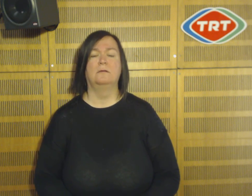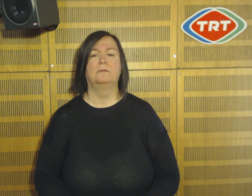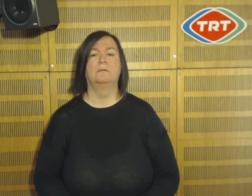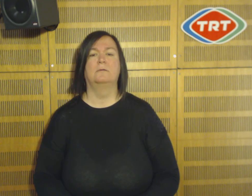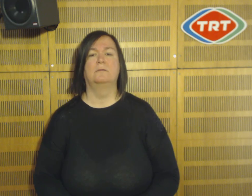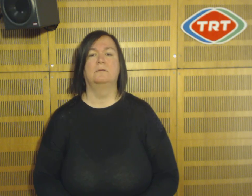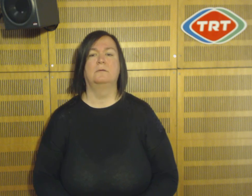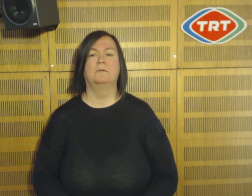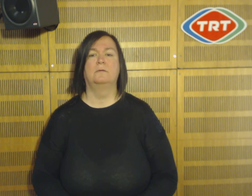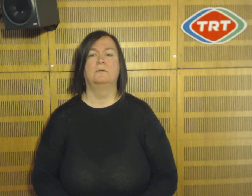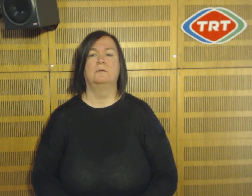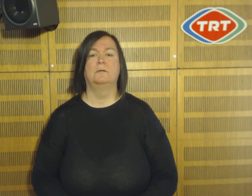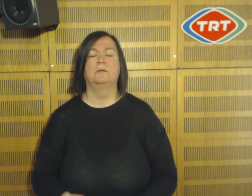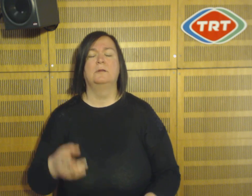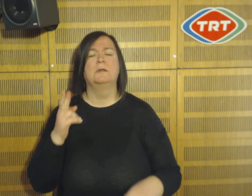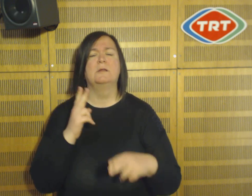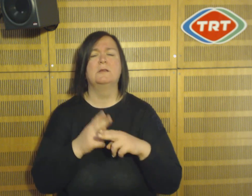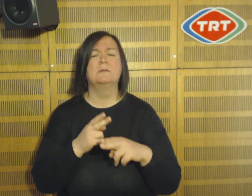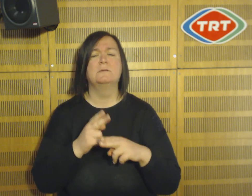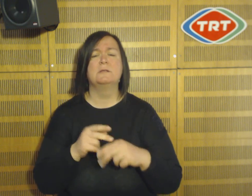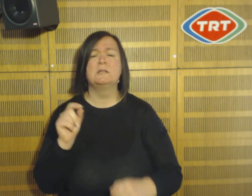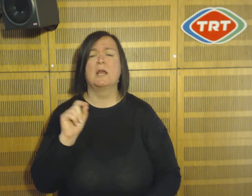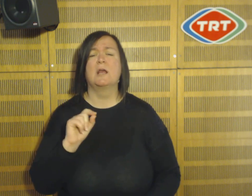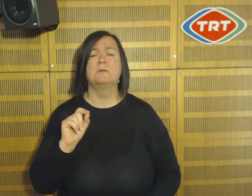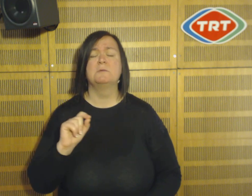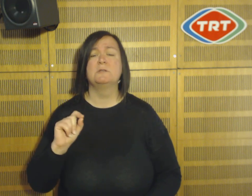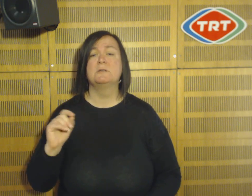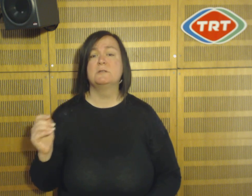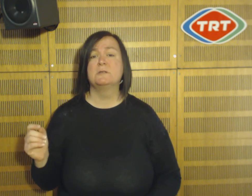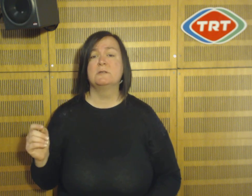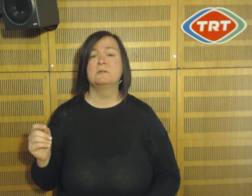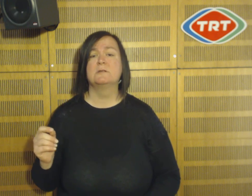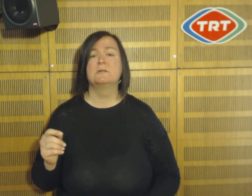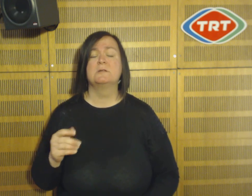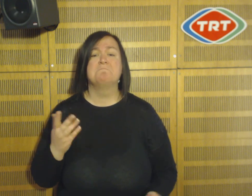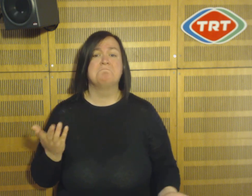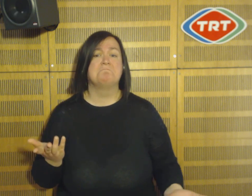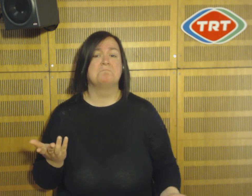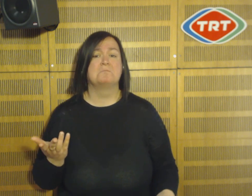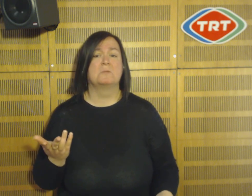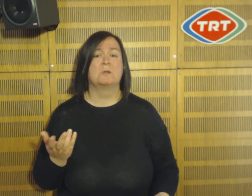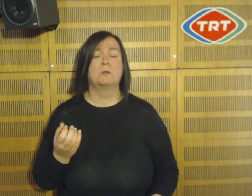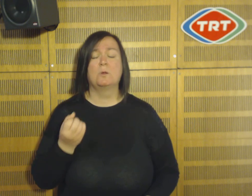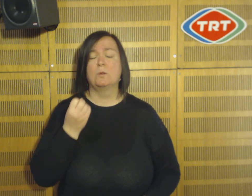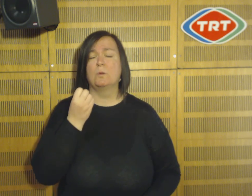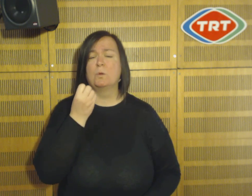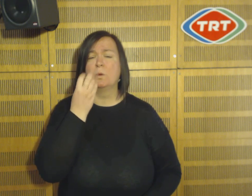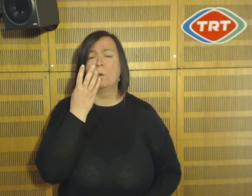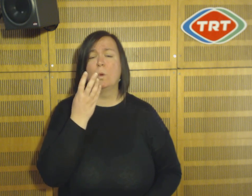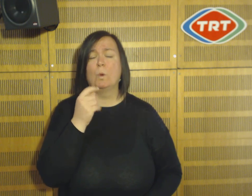yıllarda ismini yazmıştı sanki Gül dudağı